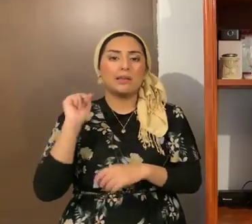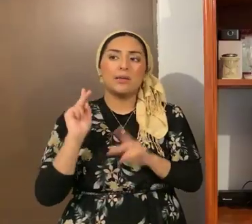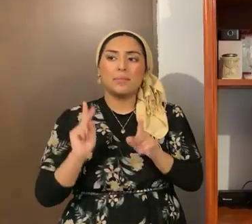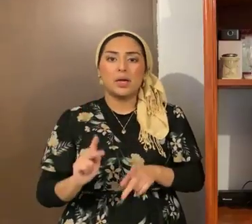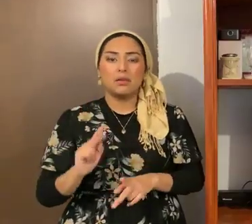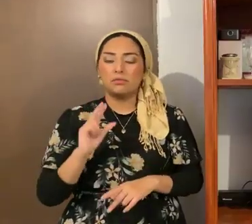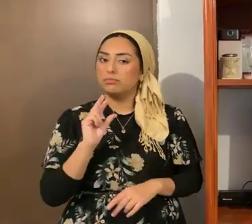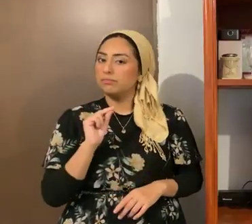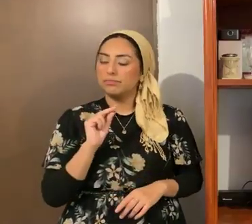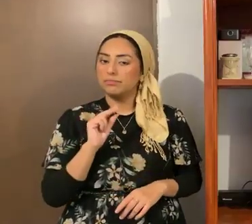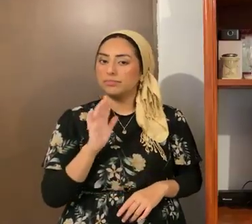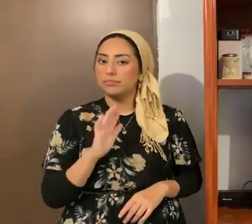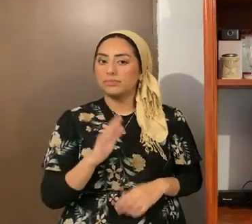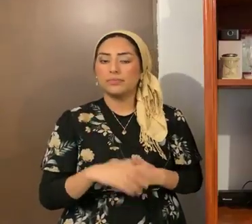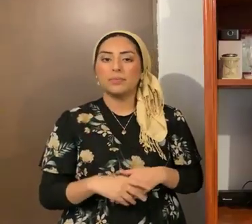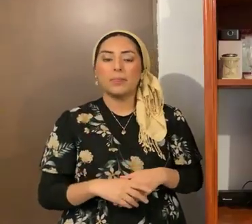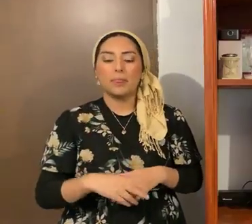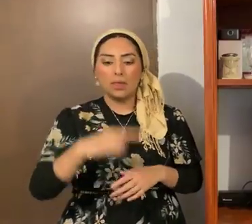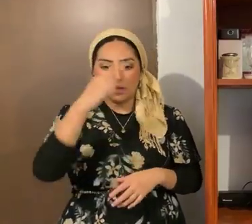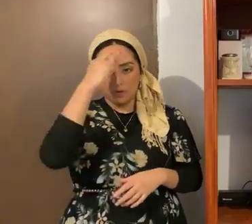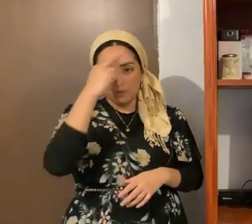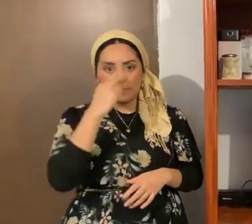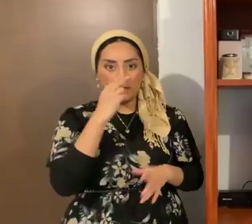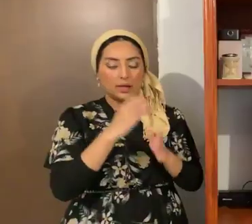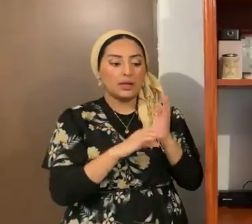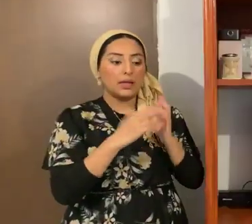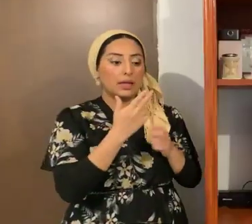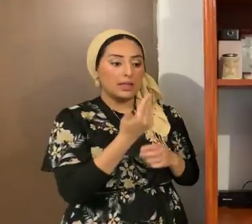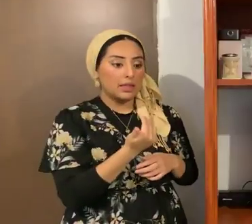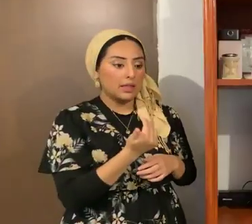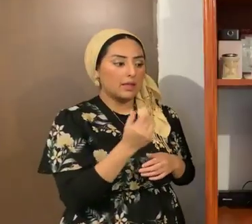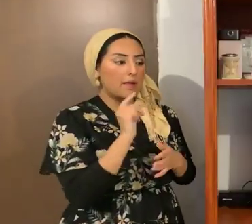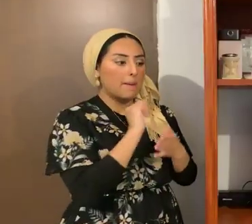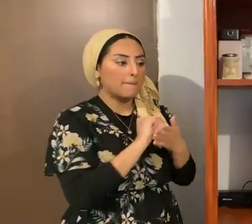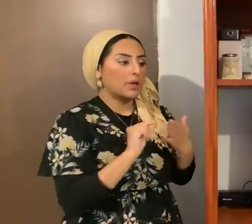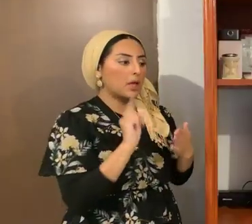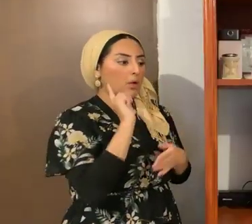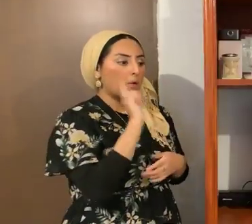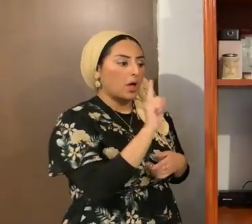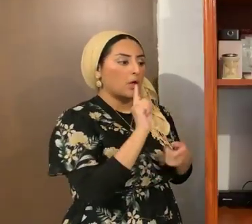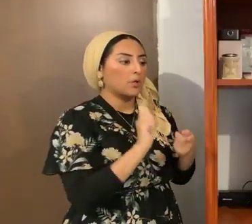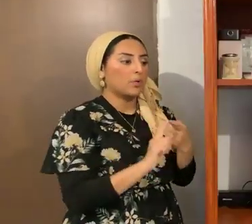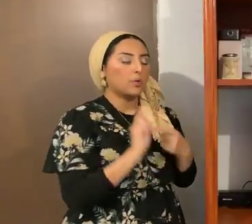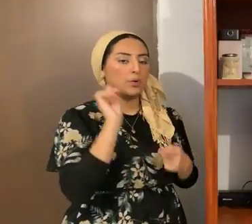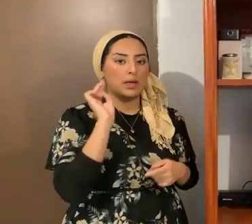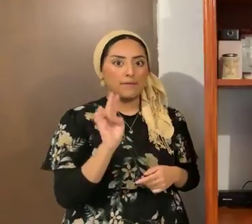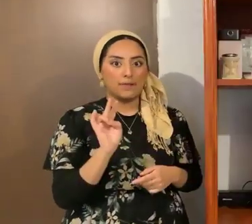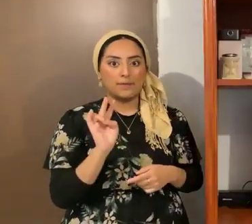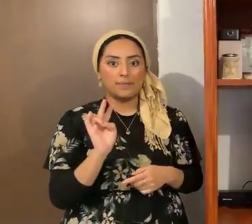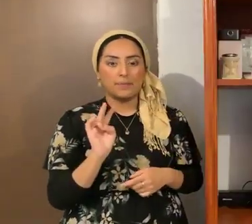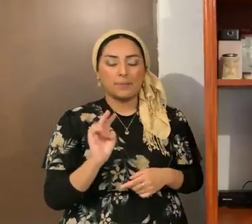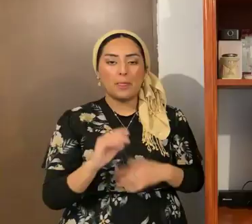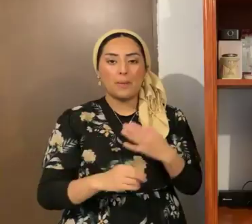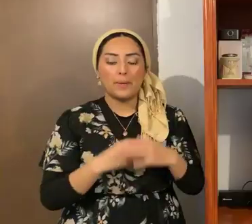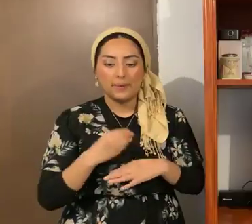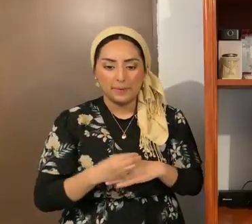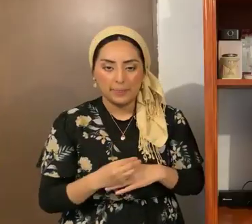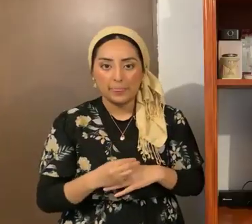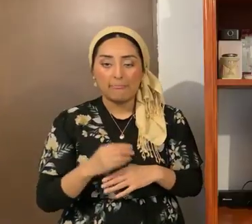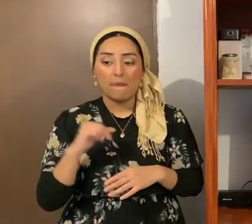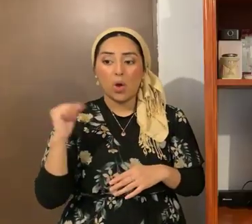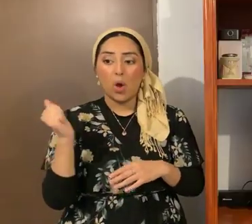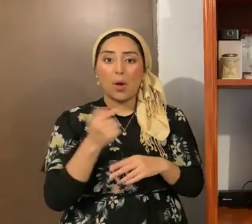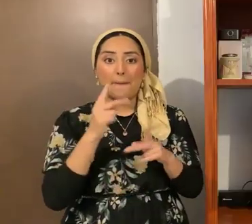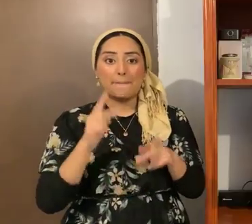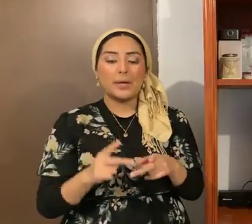sí. No, amados. A ver, Romanos 13 en el verso del verso 1 al 7, saquen, comen. Sométase